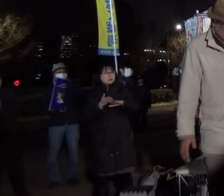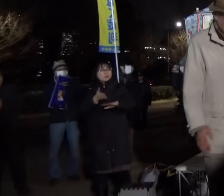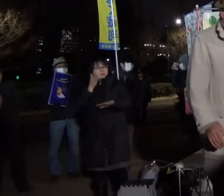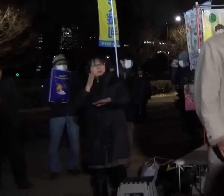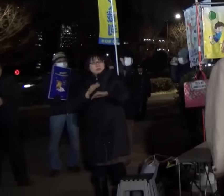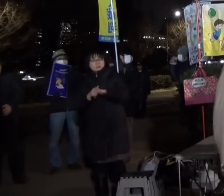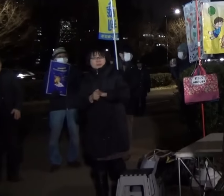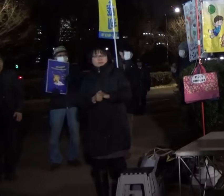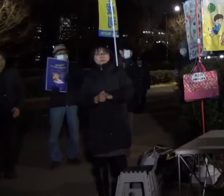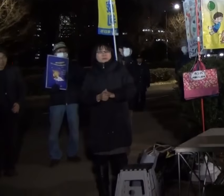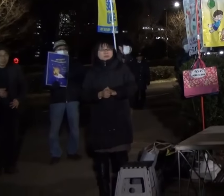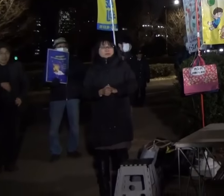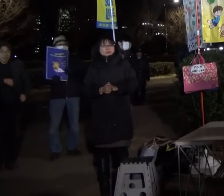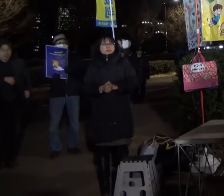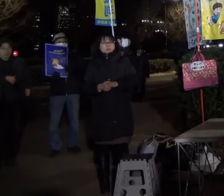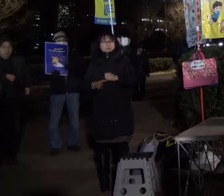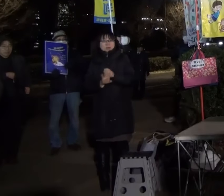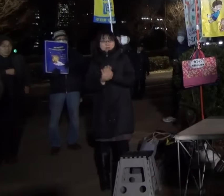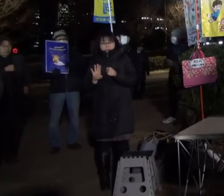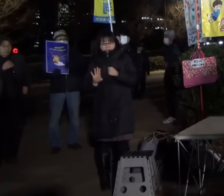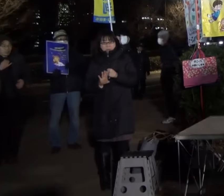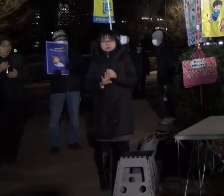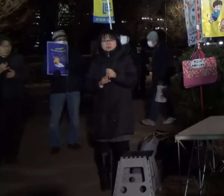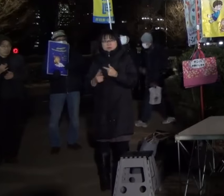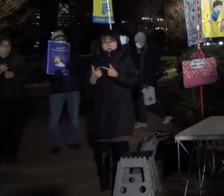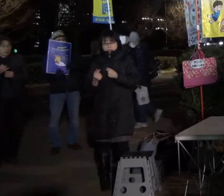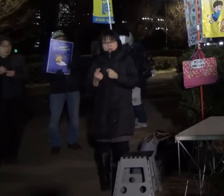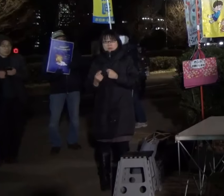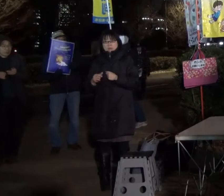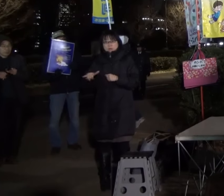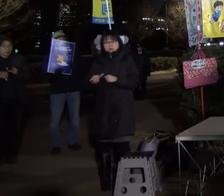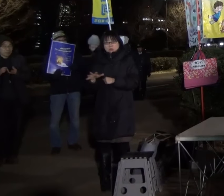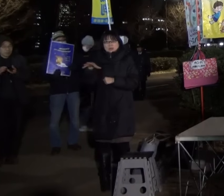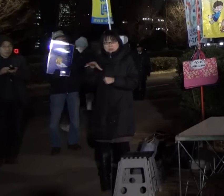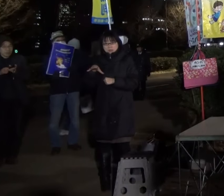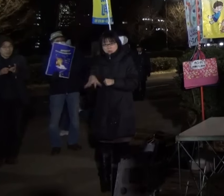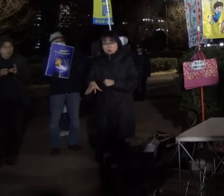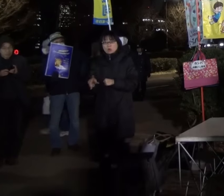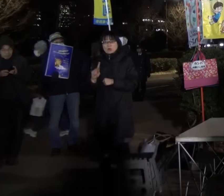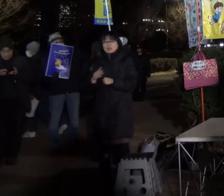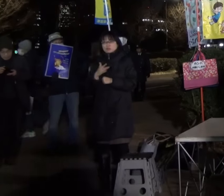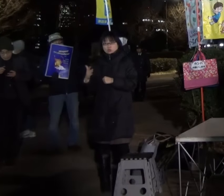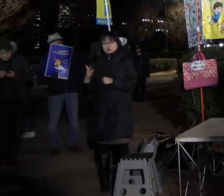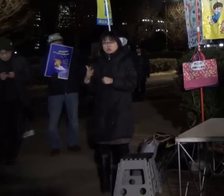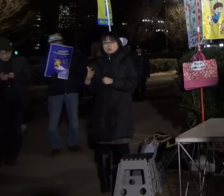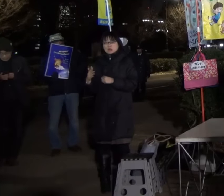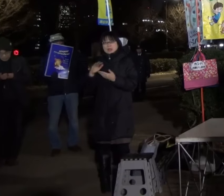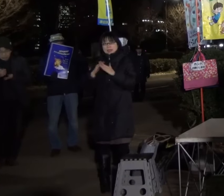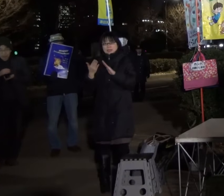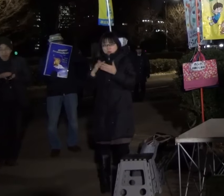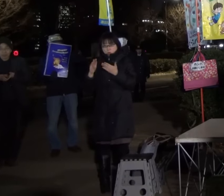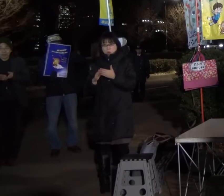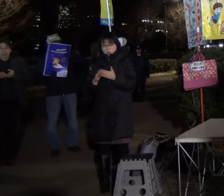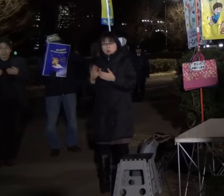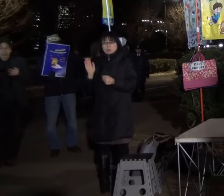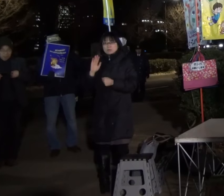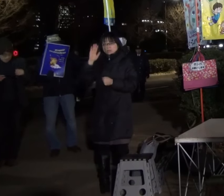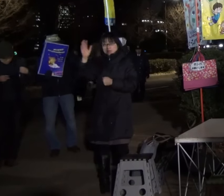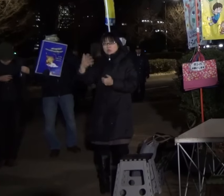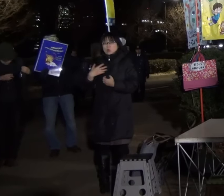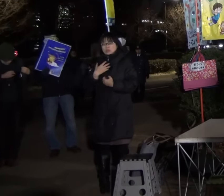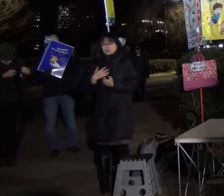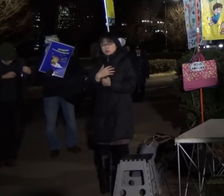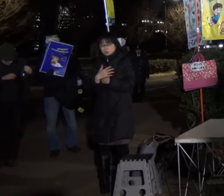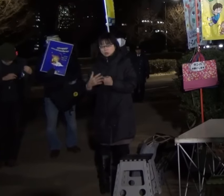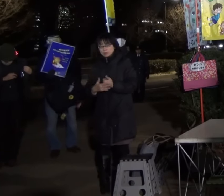ございました。原発も基地も核兵器も戦争も、未来の命を脅かす者